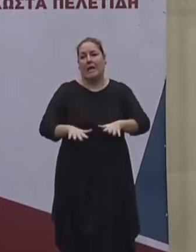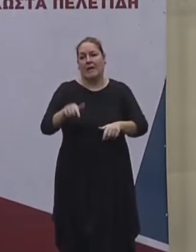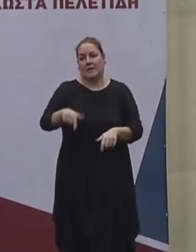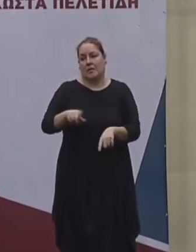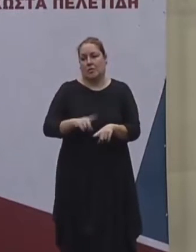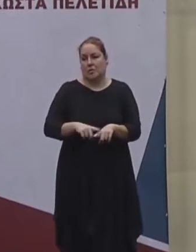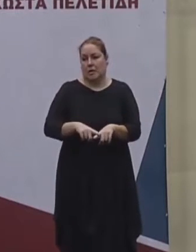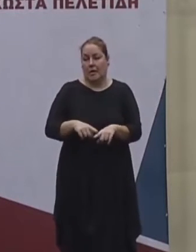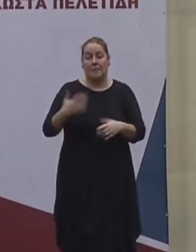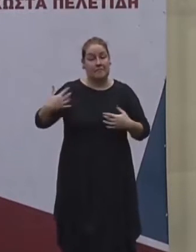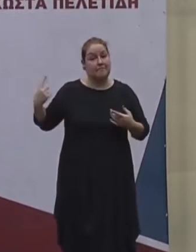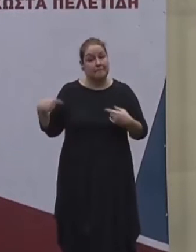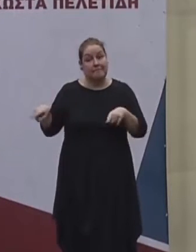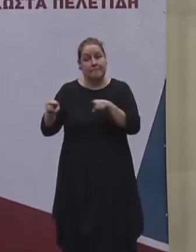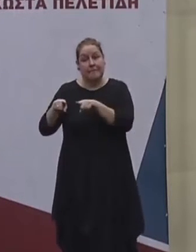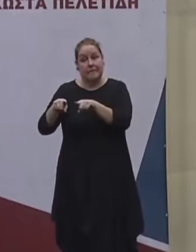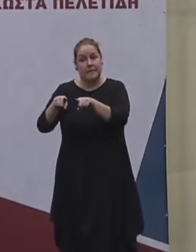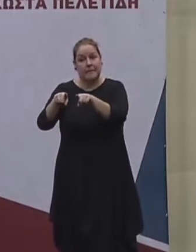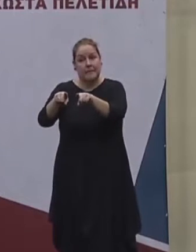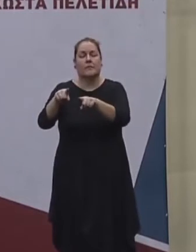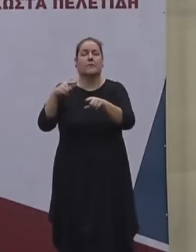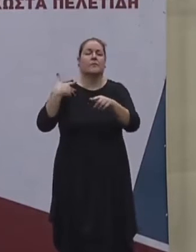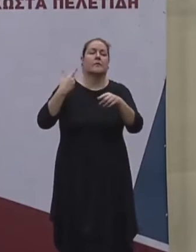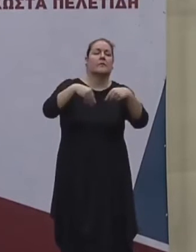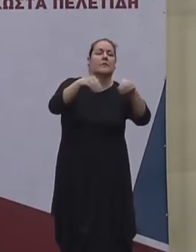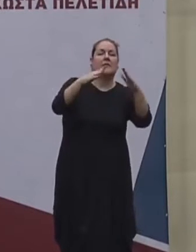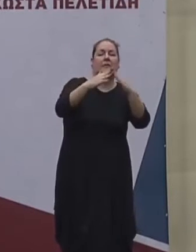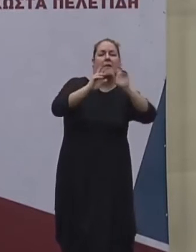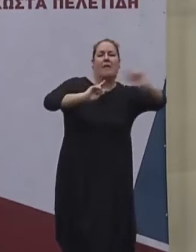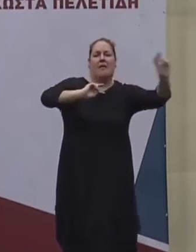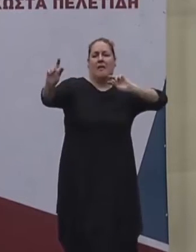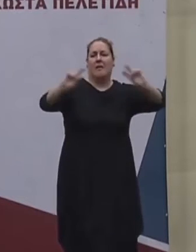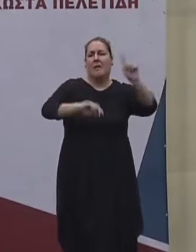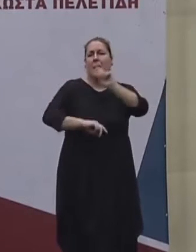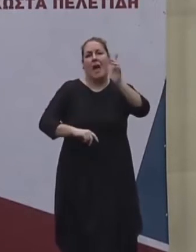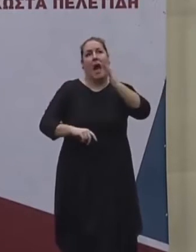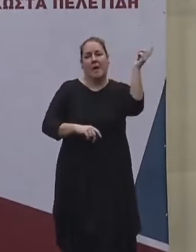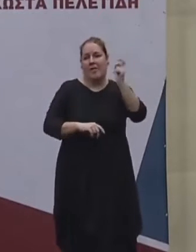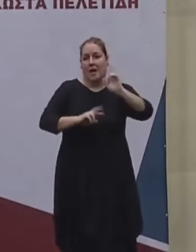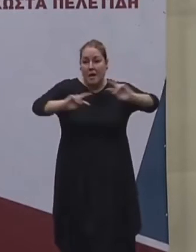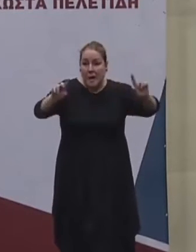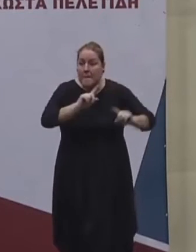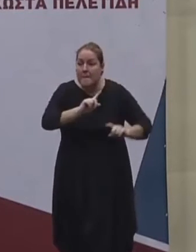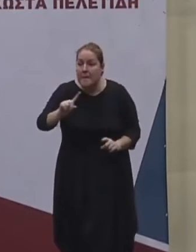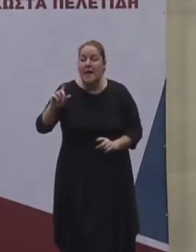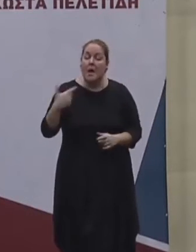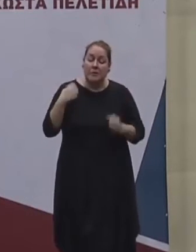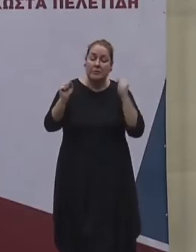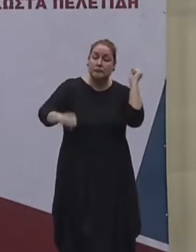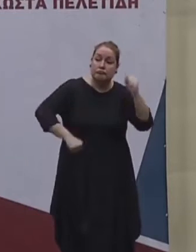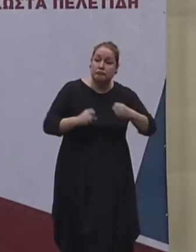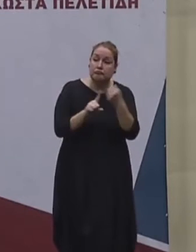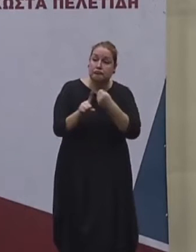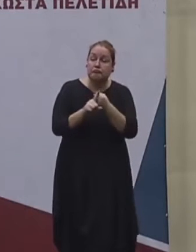Συμπορευτήκαμε στον αγώνα κατά των πληστηριασμών, της βίαιης αρπαγής των λαϊκών